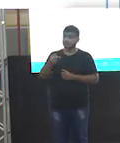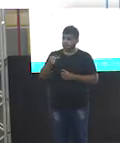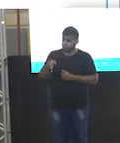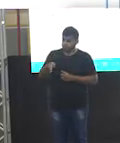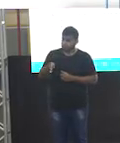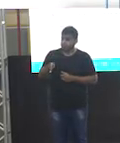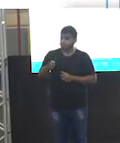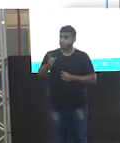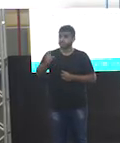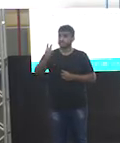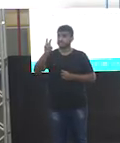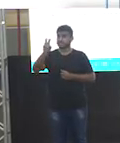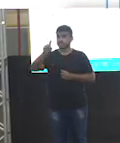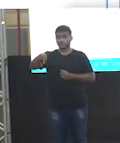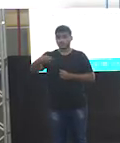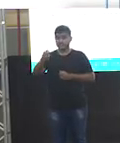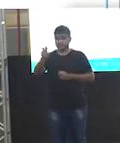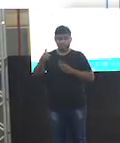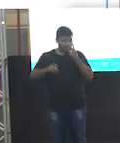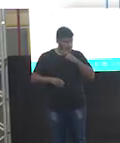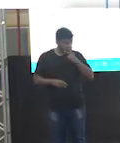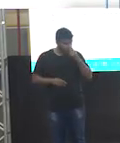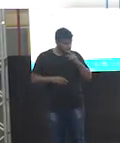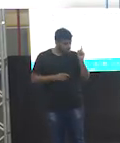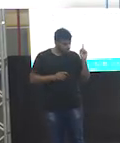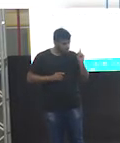papel. Continua 5,5.